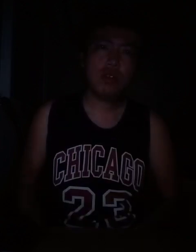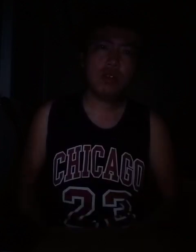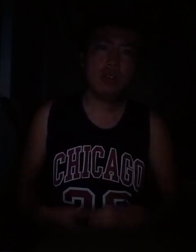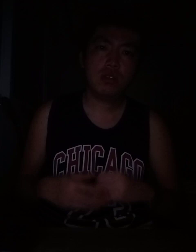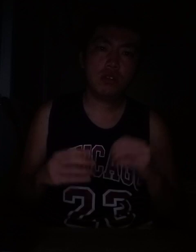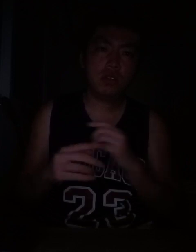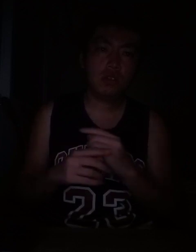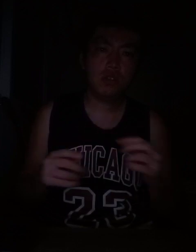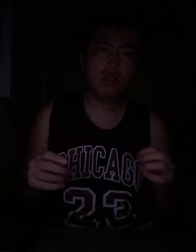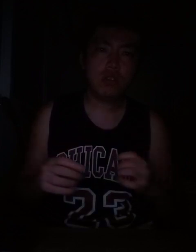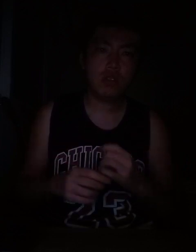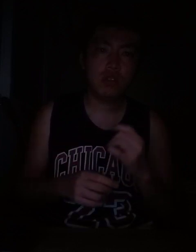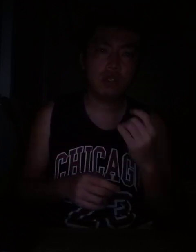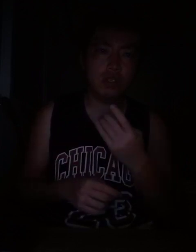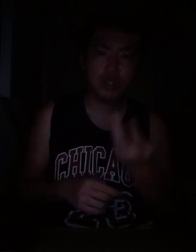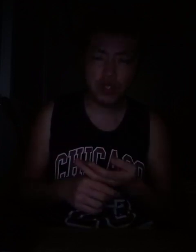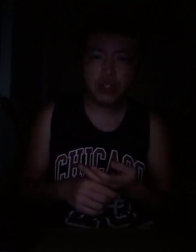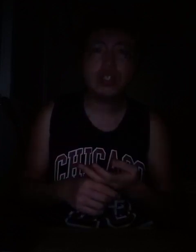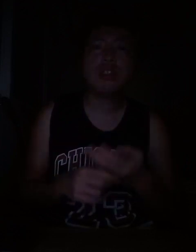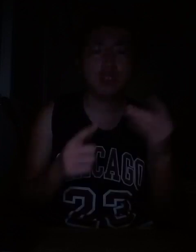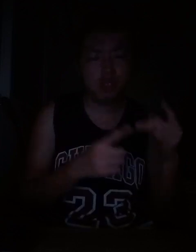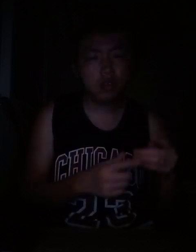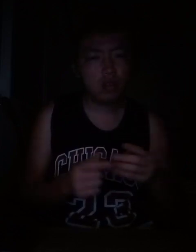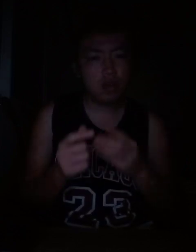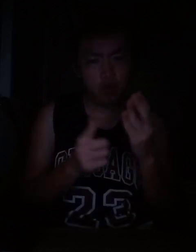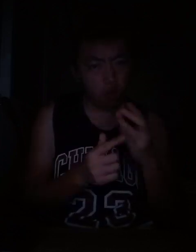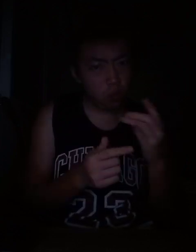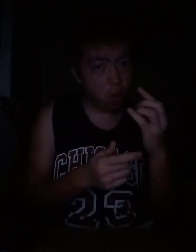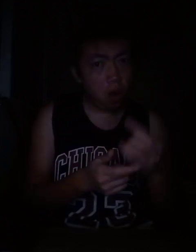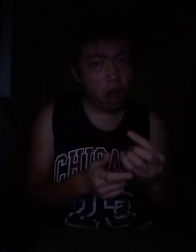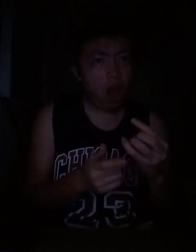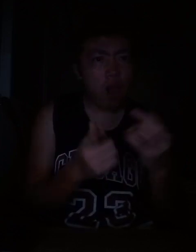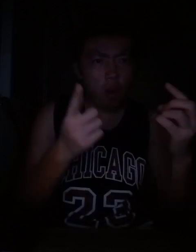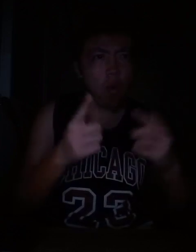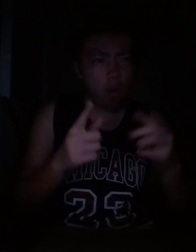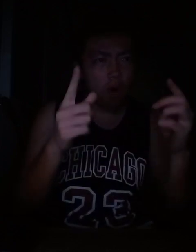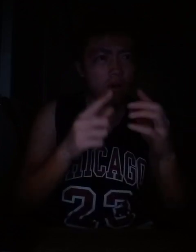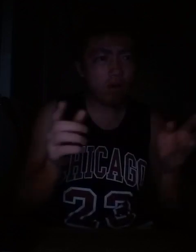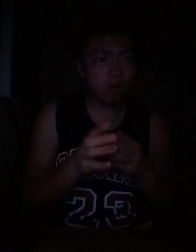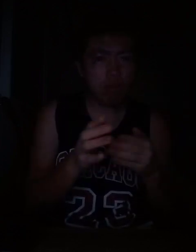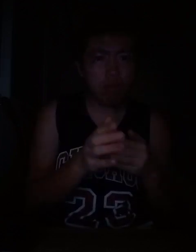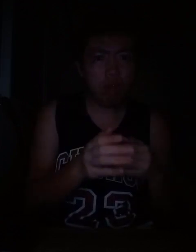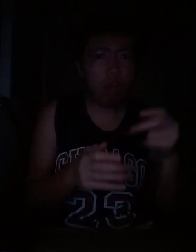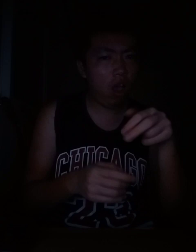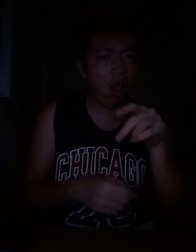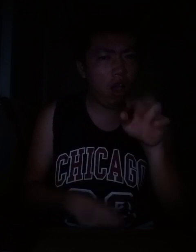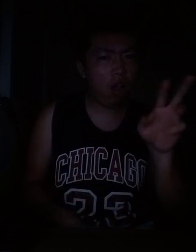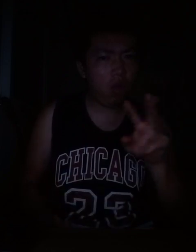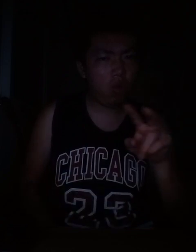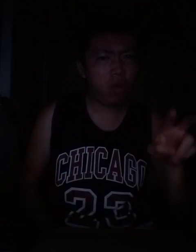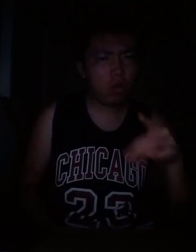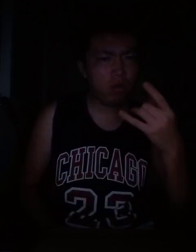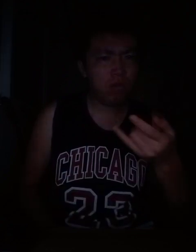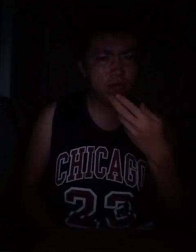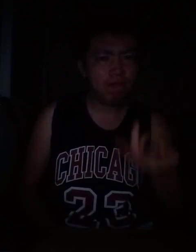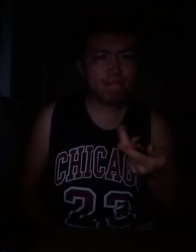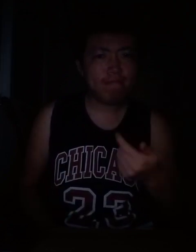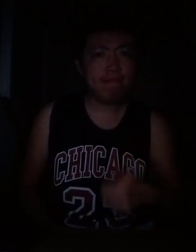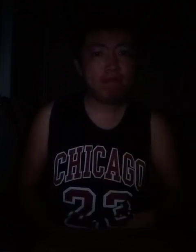미치는 요소니까 그걸 보는 게 우선입니다. 유가가 올라가면 이제 국민들이 부담을 갈 수밖에 없잖아요.